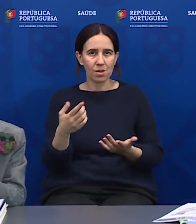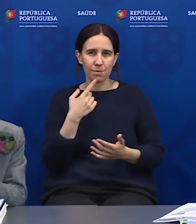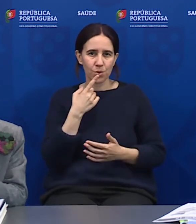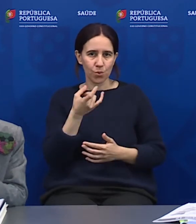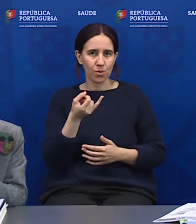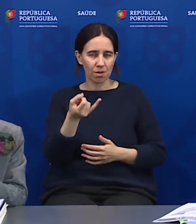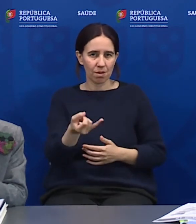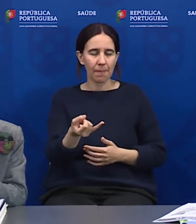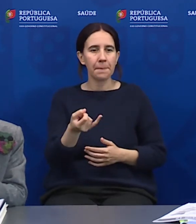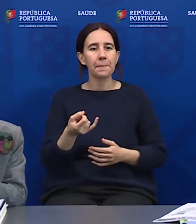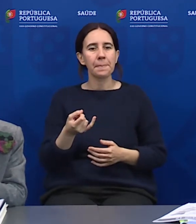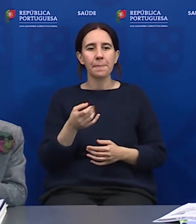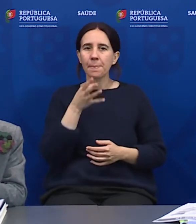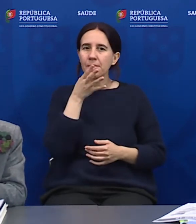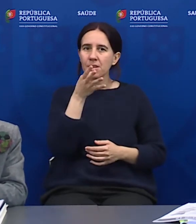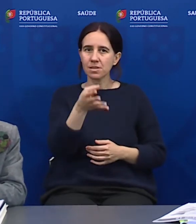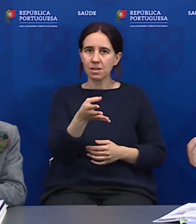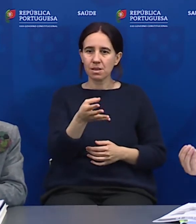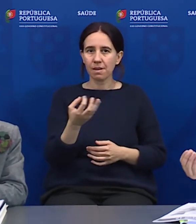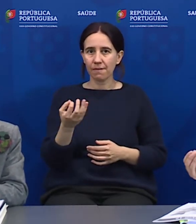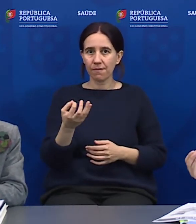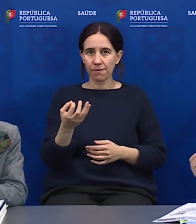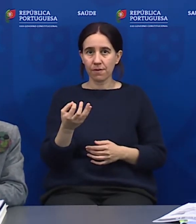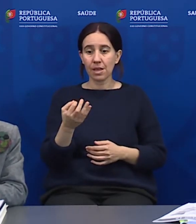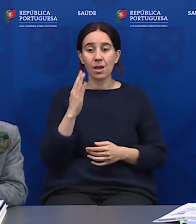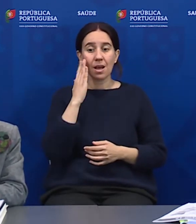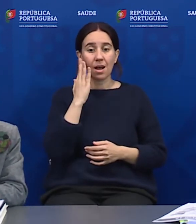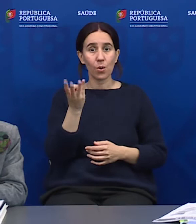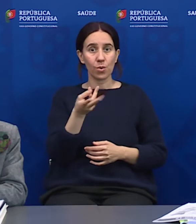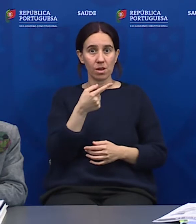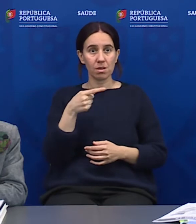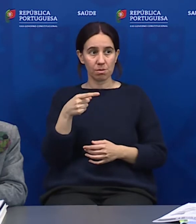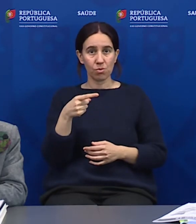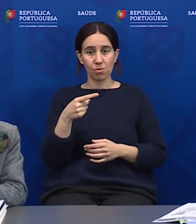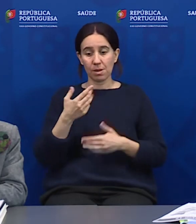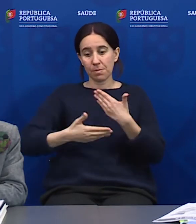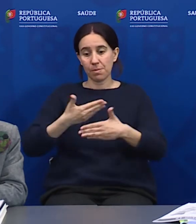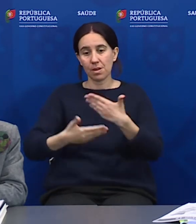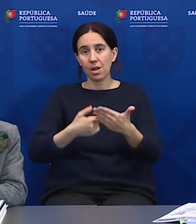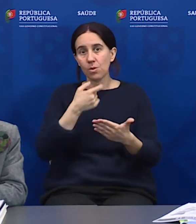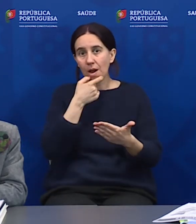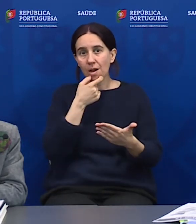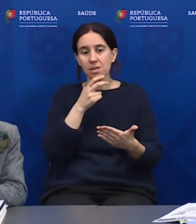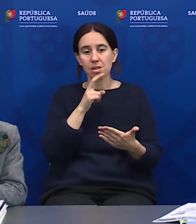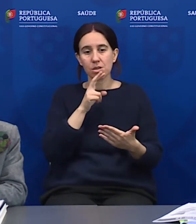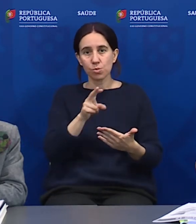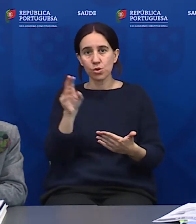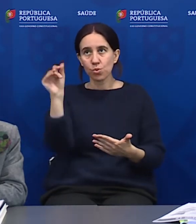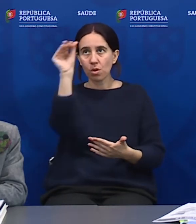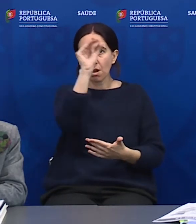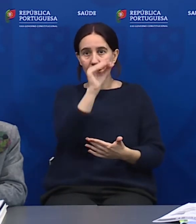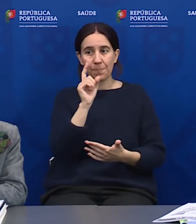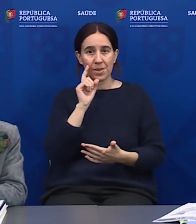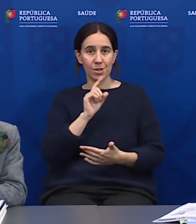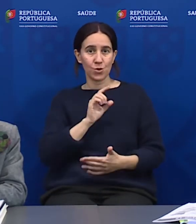pergunta, dizer que até que este algoritmo possa ser implementado, até que estas respostas locais, como a